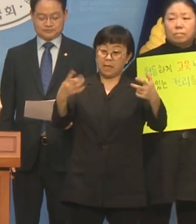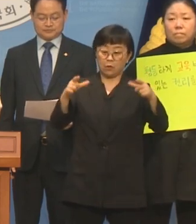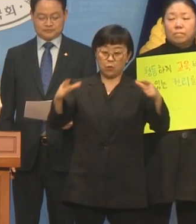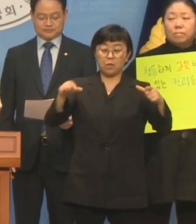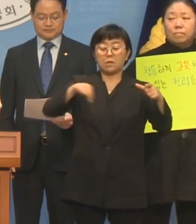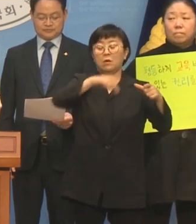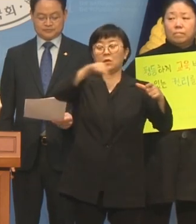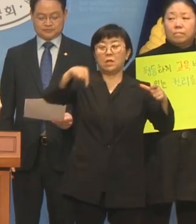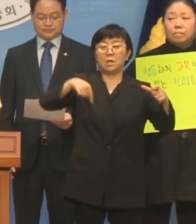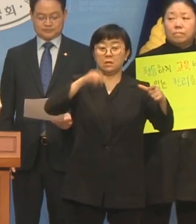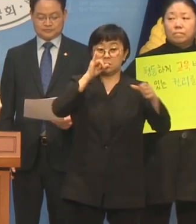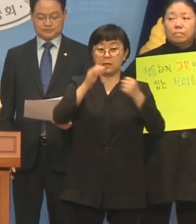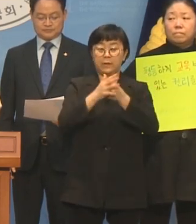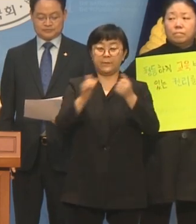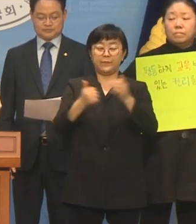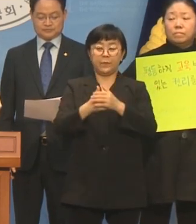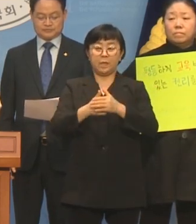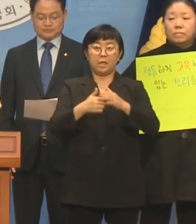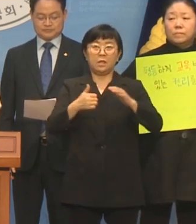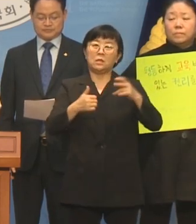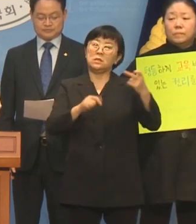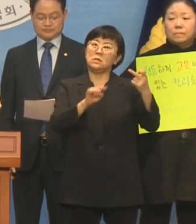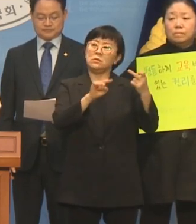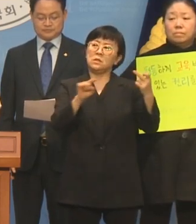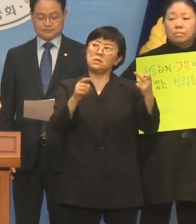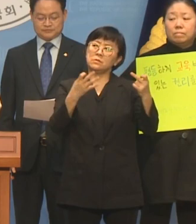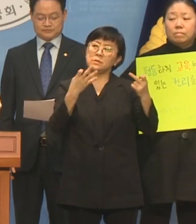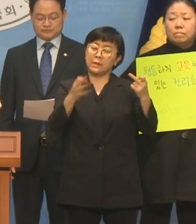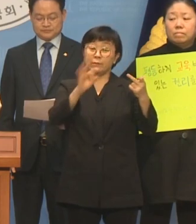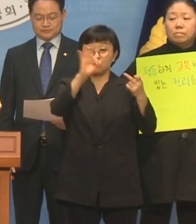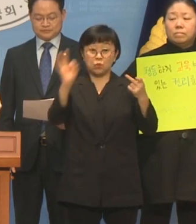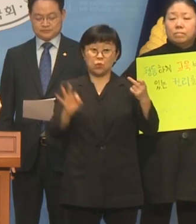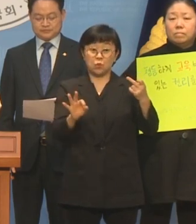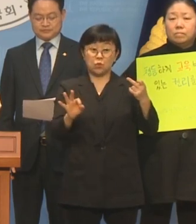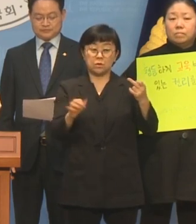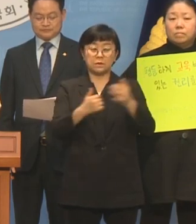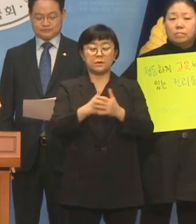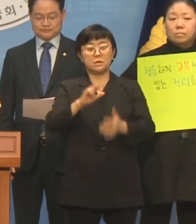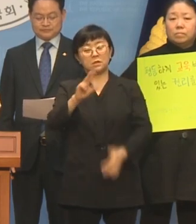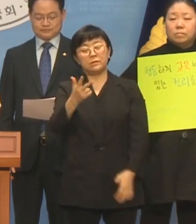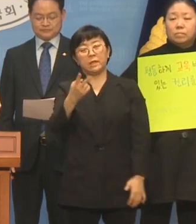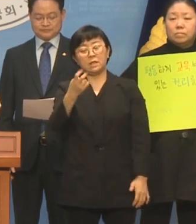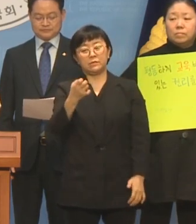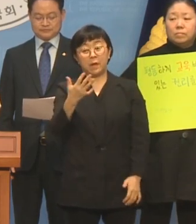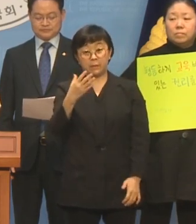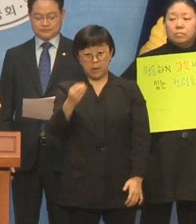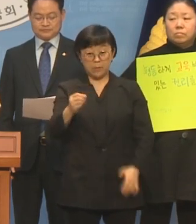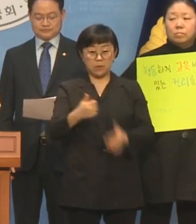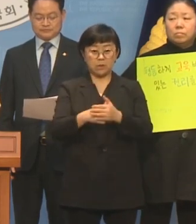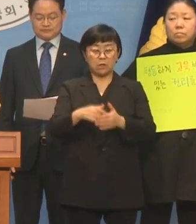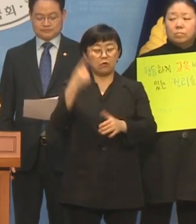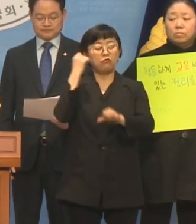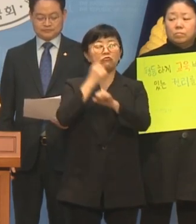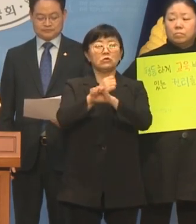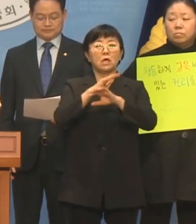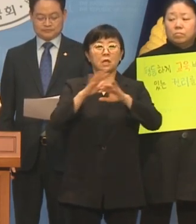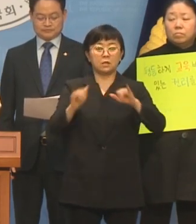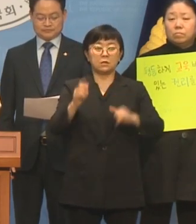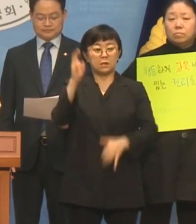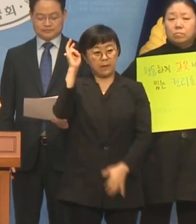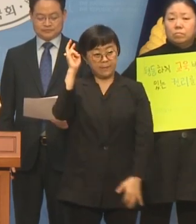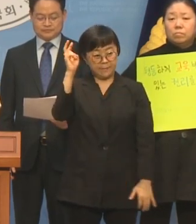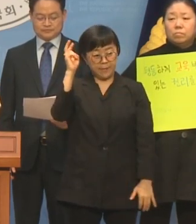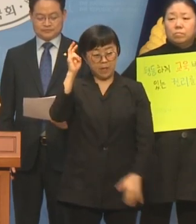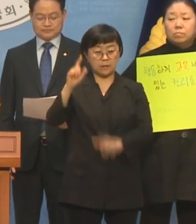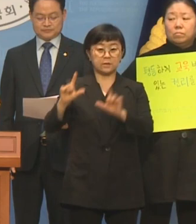사람으로 통계적으로 인구의 12에서 14%인 약 728만 명으로 학자들은 추정하며